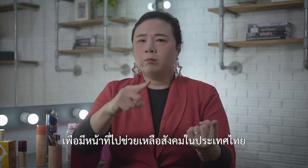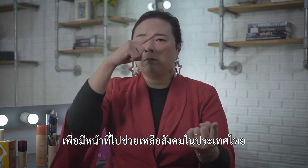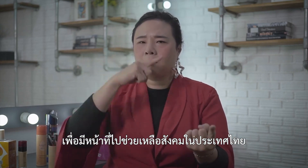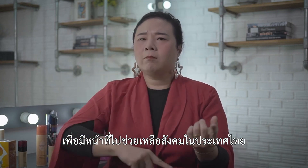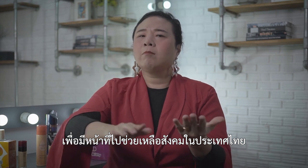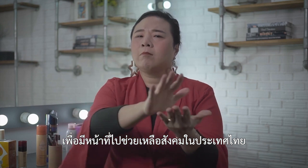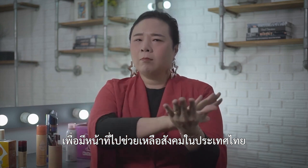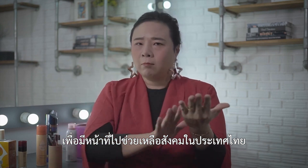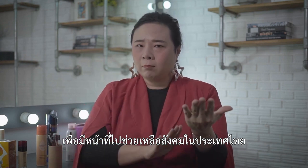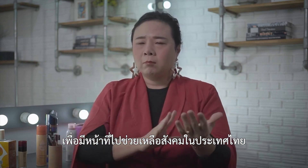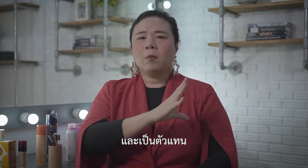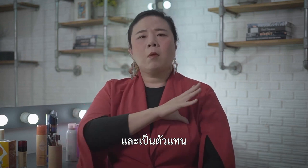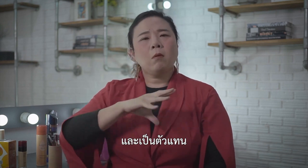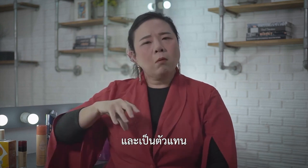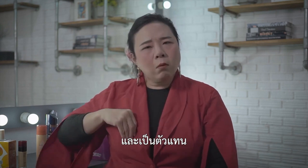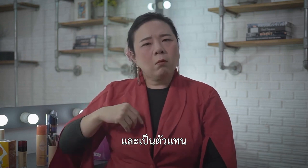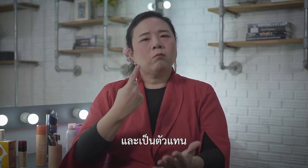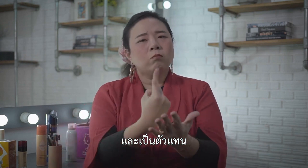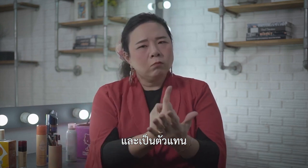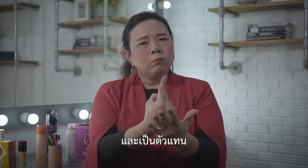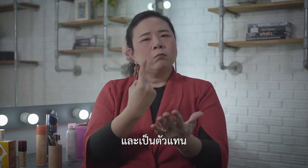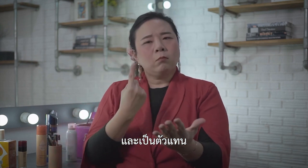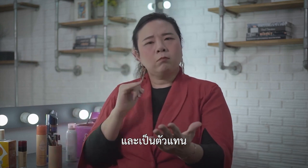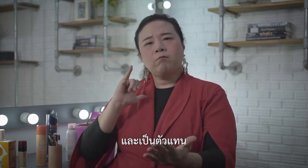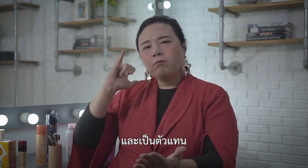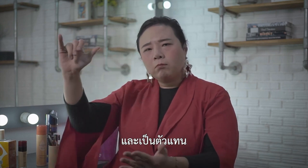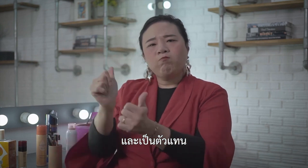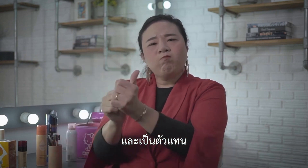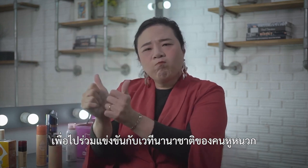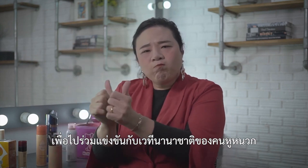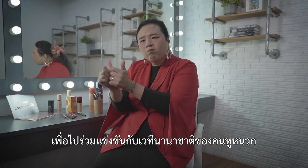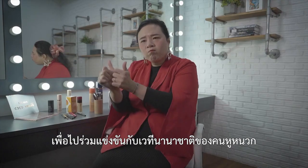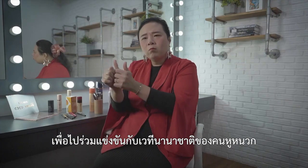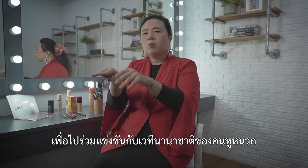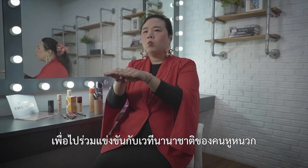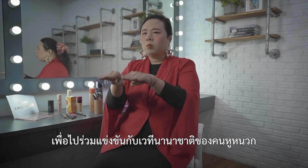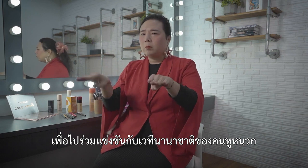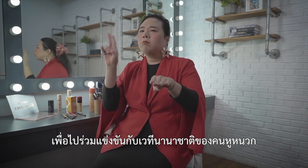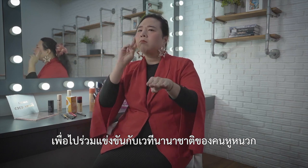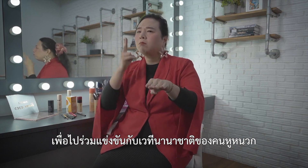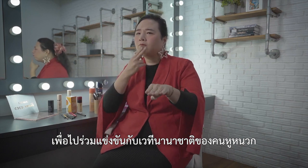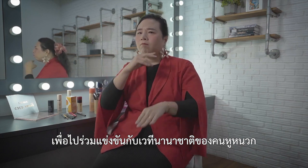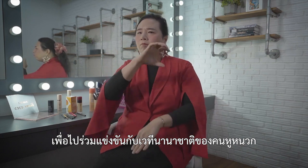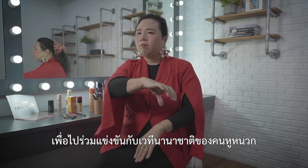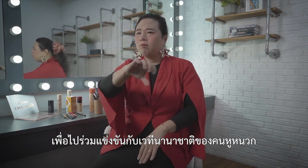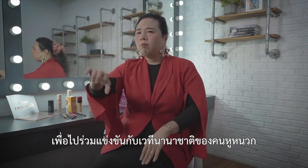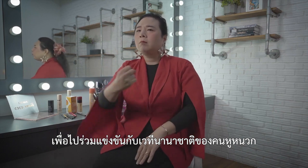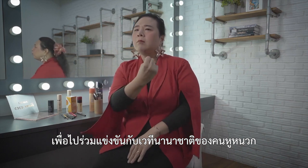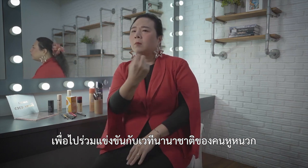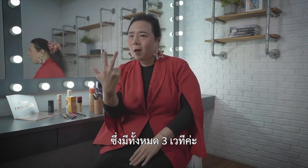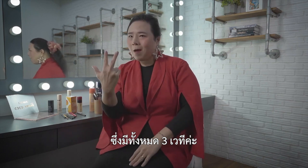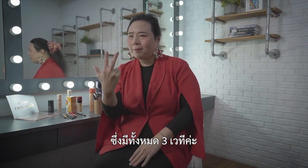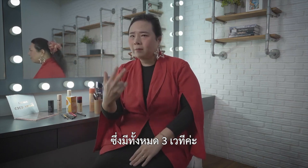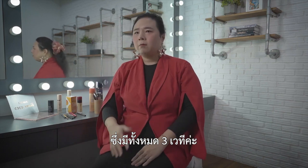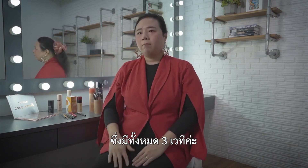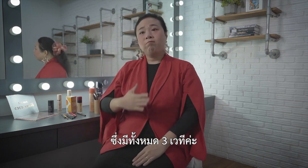ี่ไปชวยเหอสังคมในประเทศไยและเป็ตัวแนเพื่อไปรวมแข่งขันกัเวทีนานาชาติของคนหูหนวก